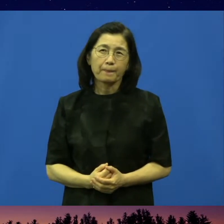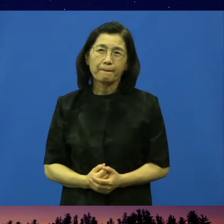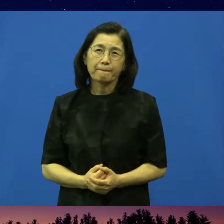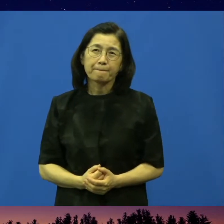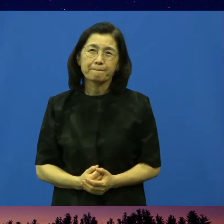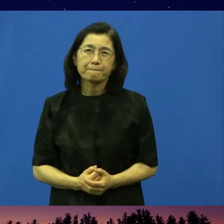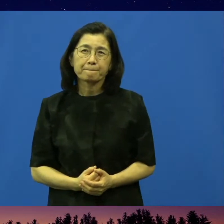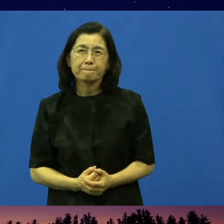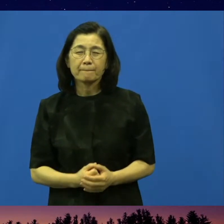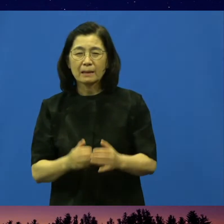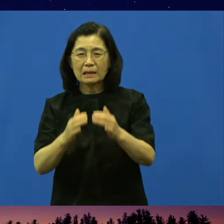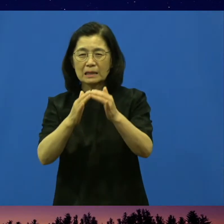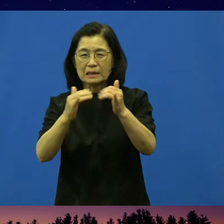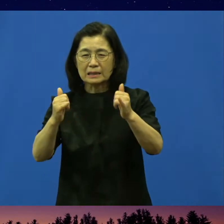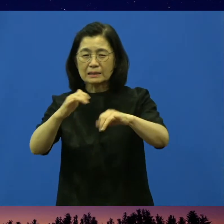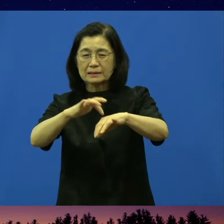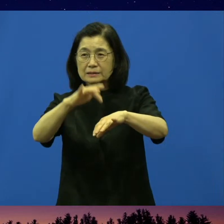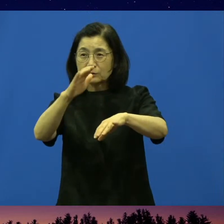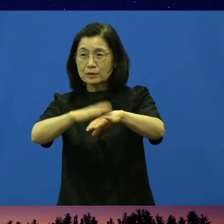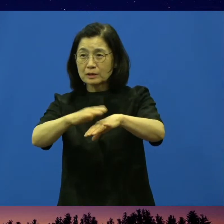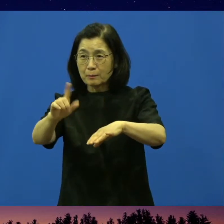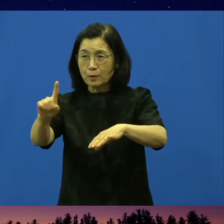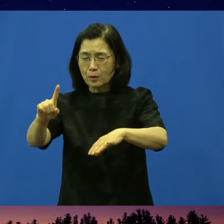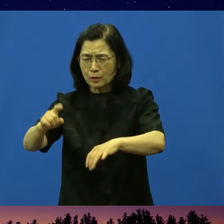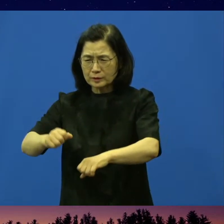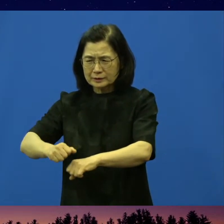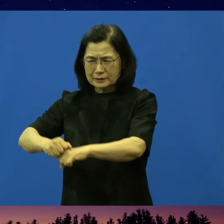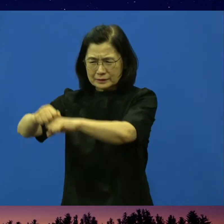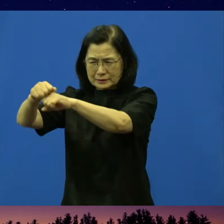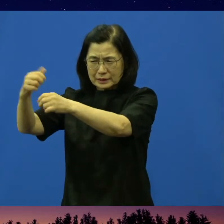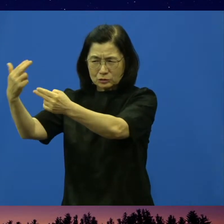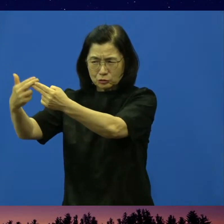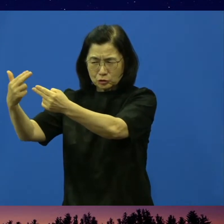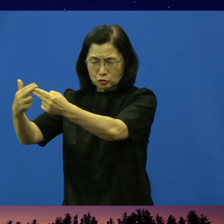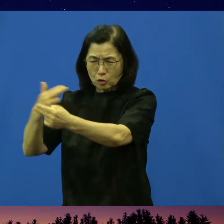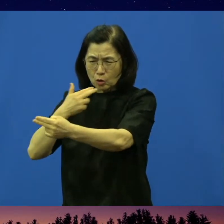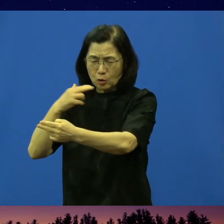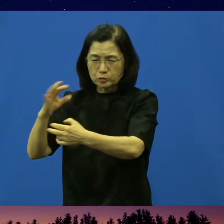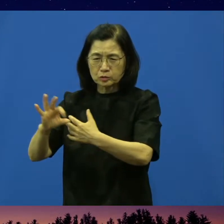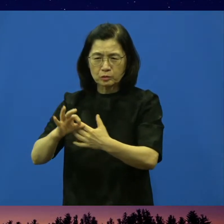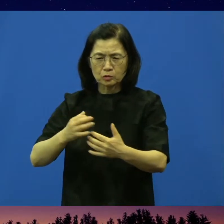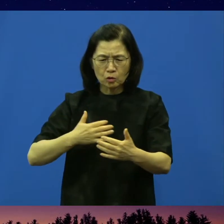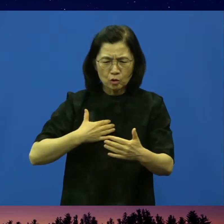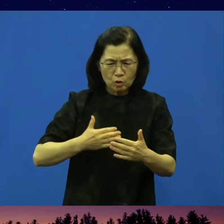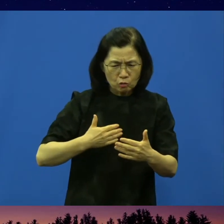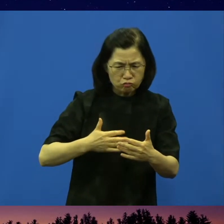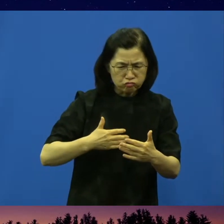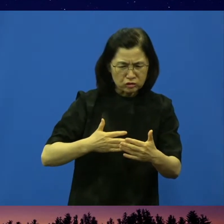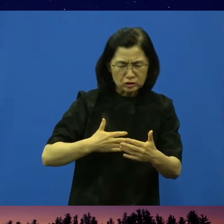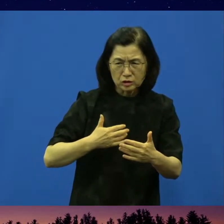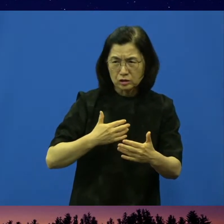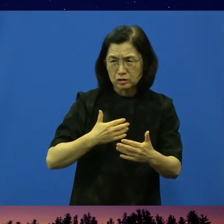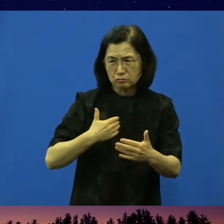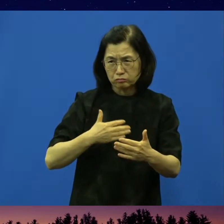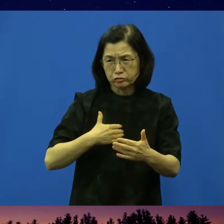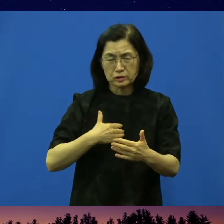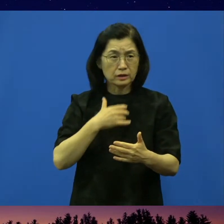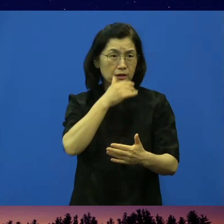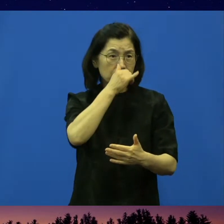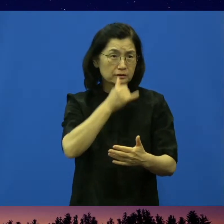근데 인간은 쌓아두지 않으면 불안해요. 여러분, 인간이 뭘 잘하느냐면 창고를 잘 만들어요.